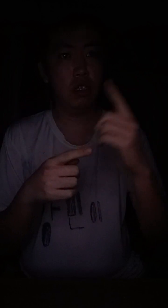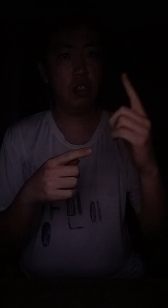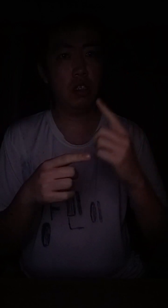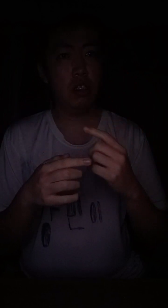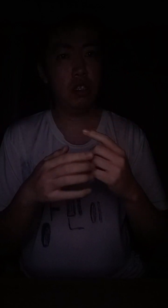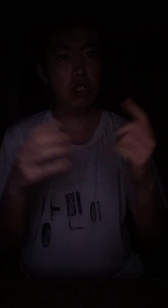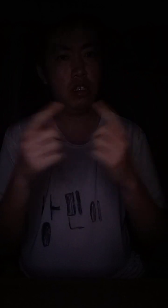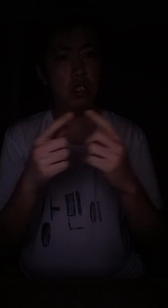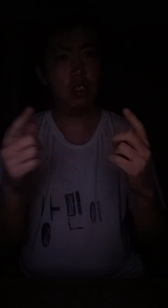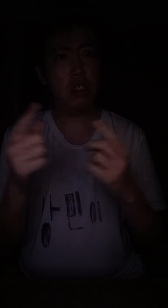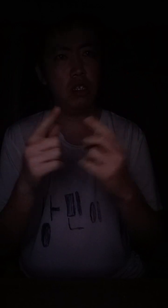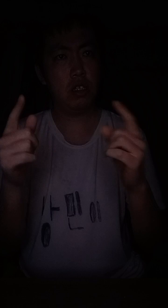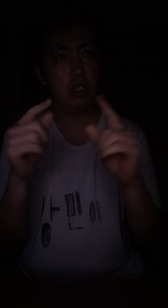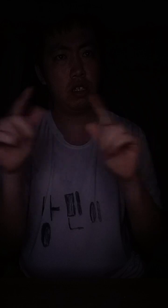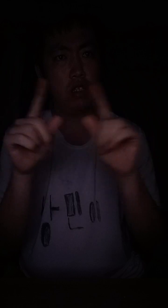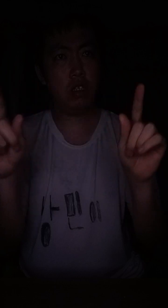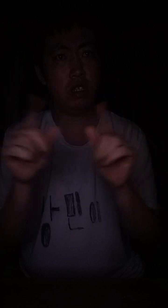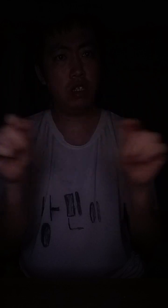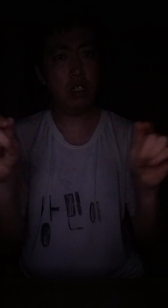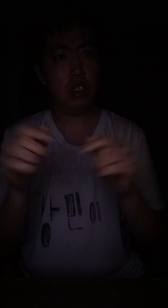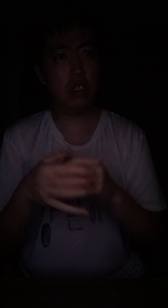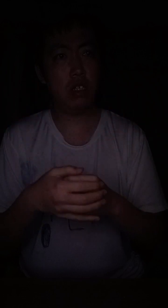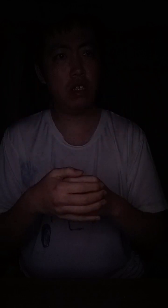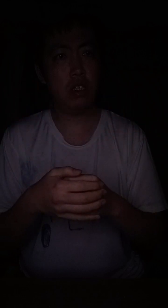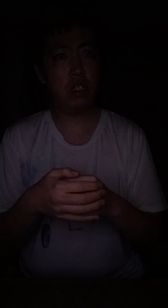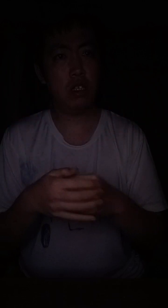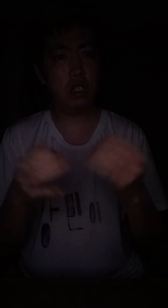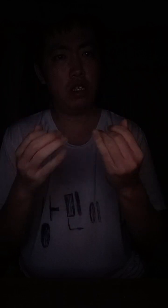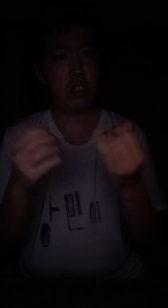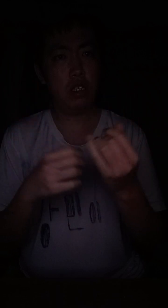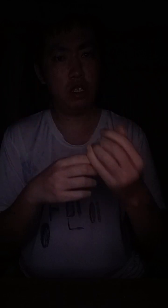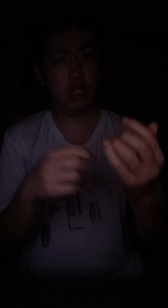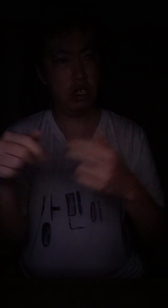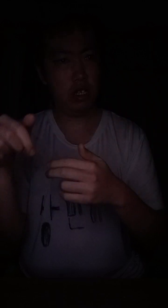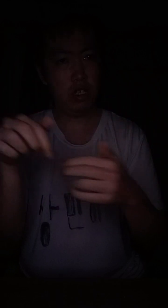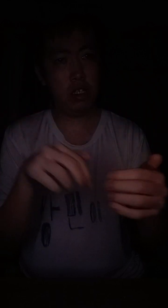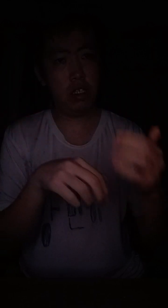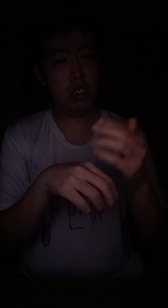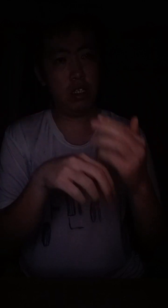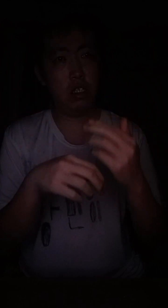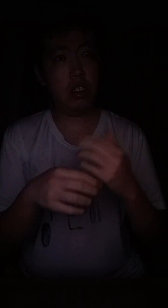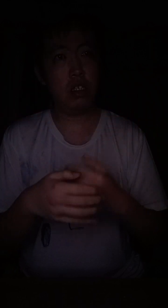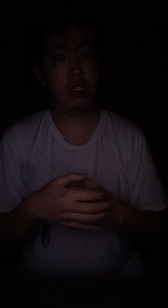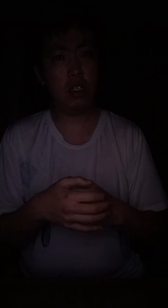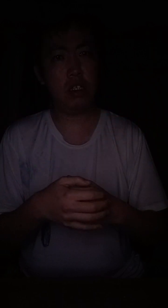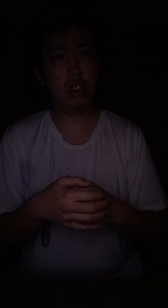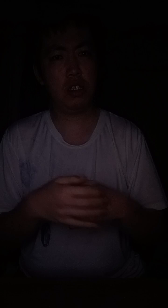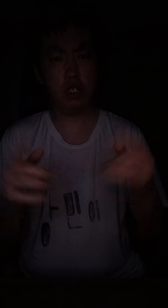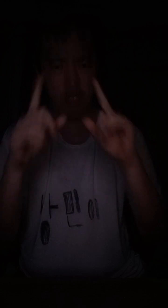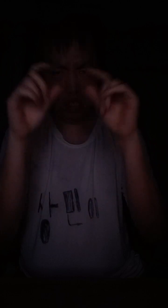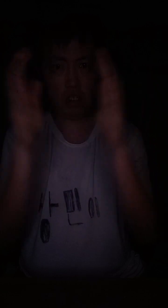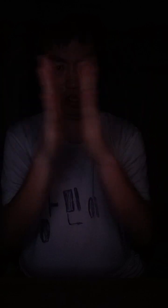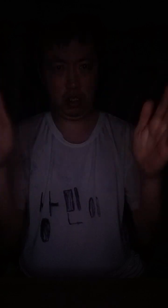갑자기 어떤 핸드폰만한 물체가 제가 있던 칸으로 들어가다 나가가지고 그래서 그때부터 이상해서 촬영을 시작했죠. 혹시